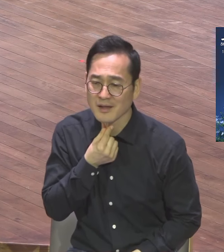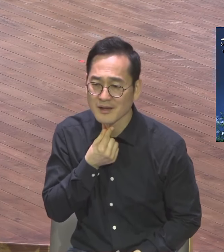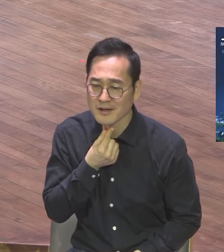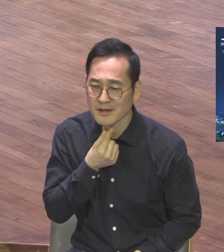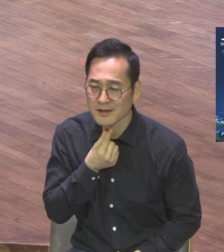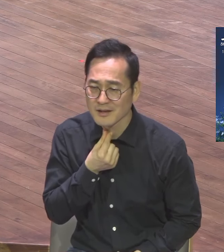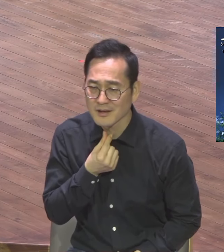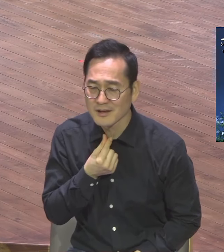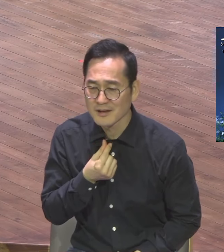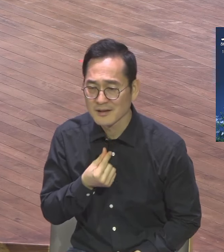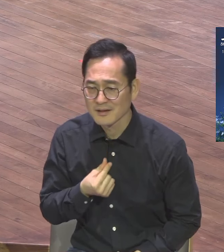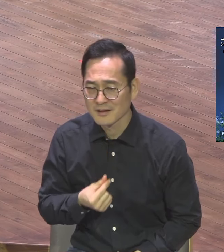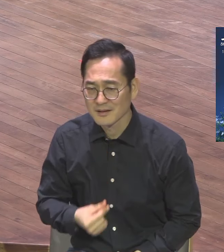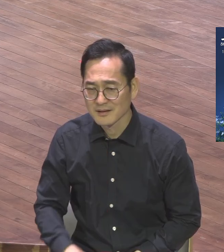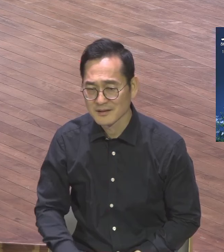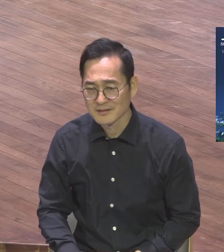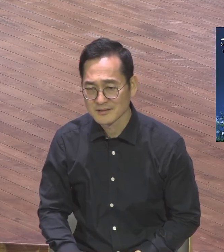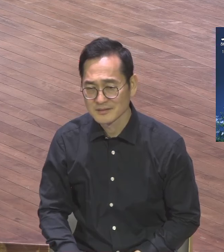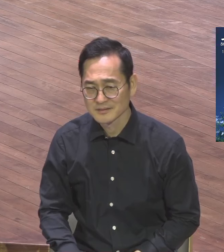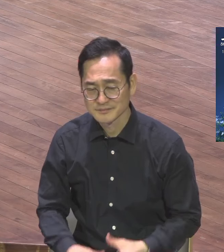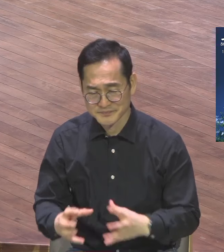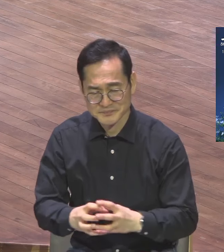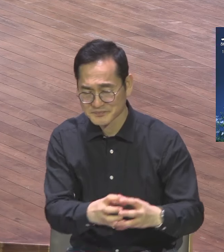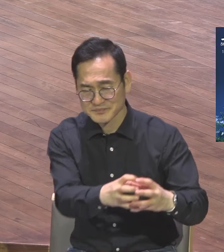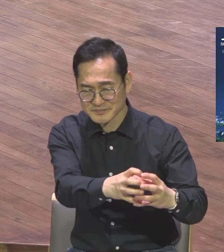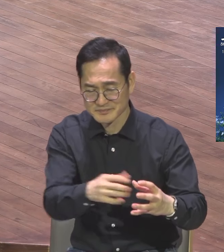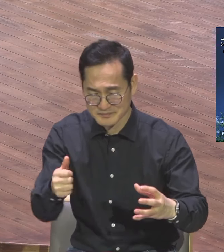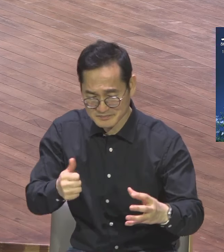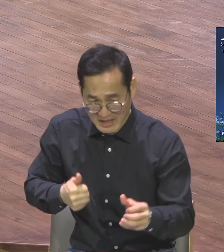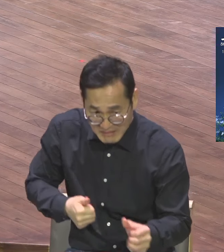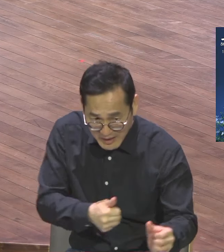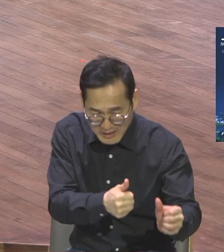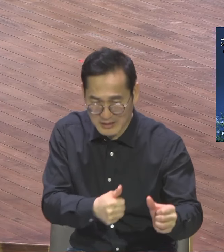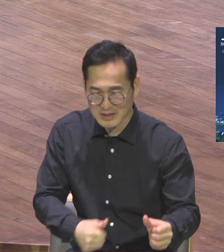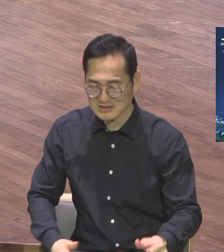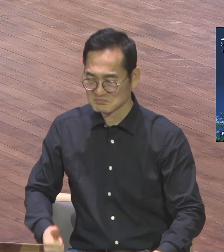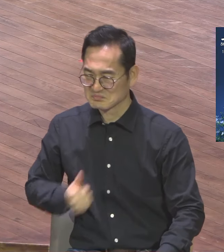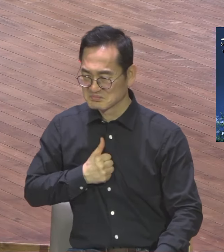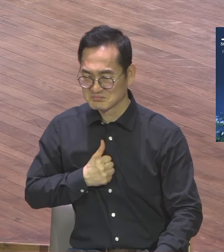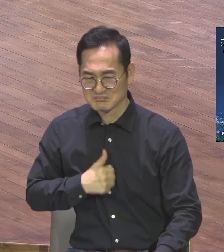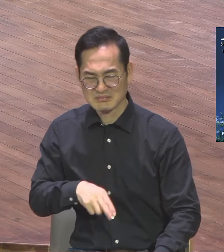돼. 같이 가기 싫어. 존심 상해.